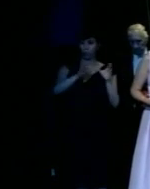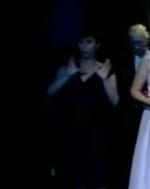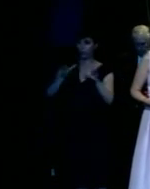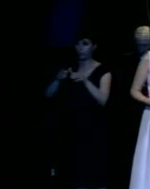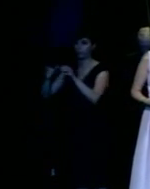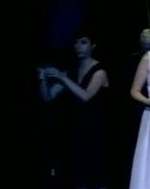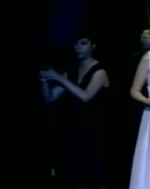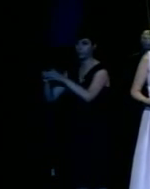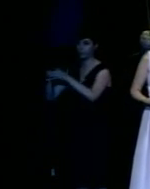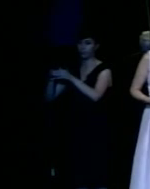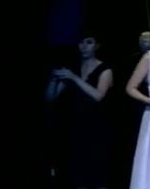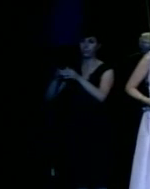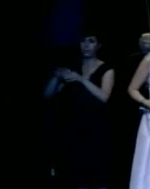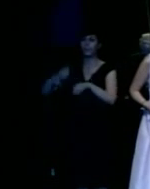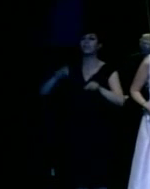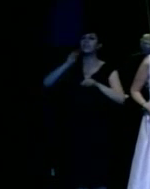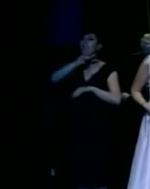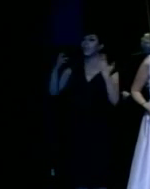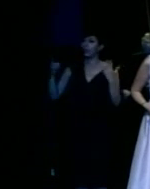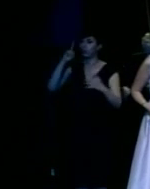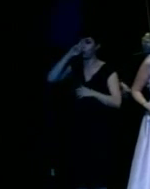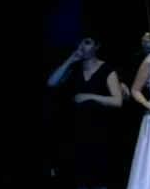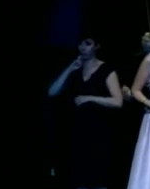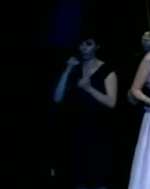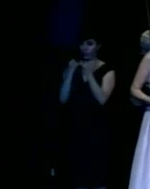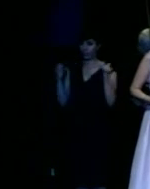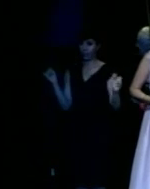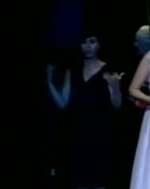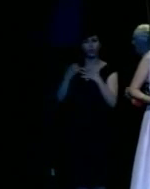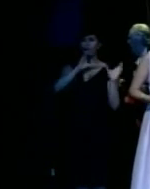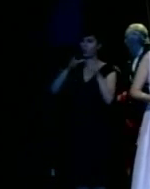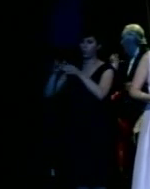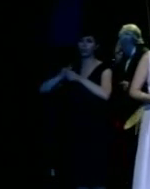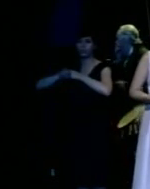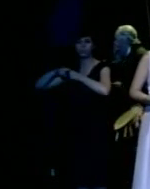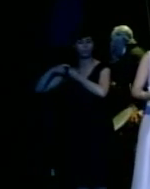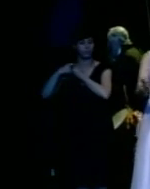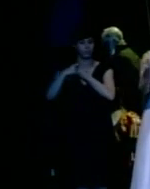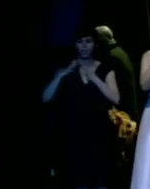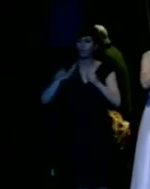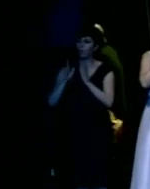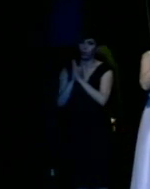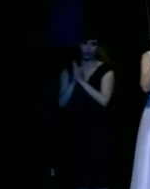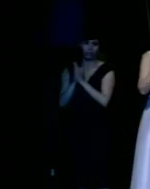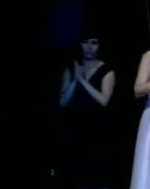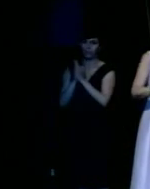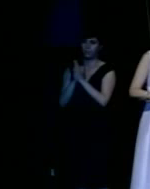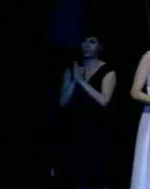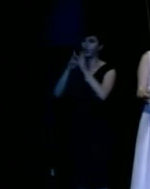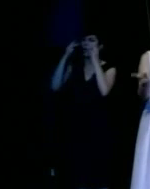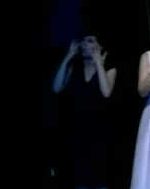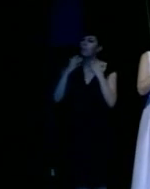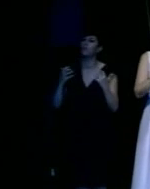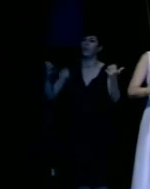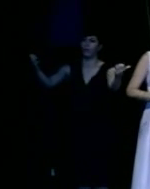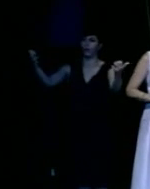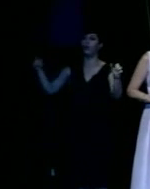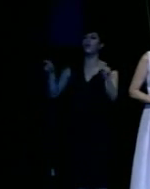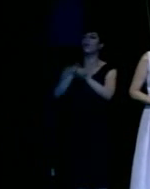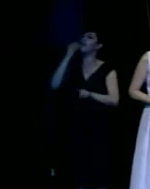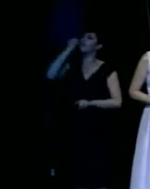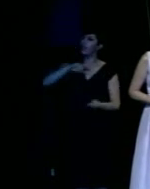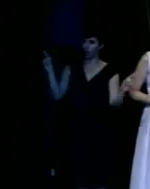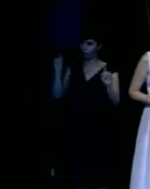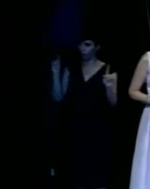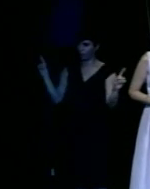compañías participantes en esa 38ª edición. Les rogamos que les muestren que el público de Burgos no es tan